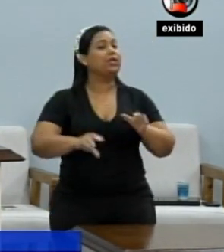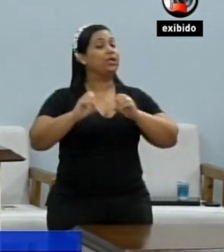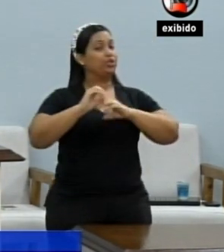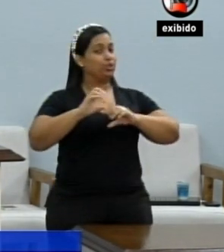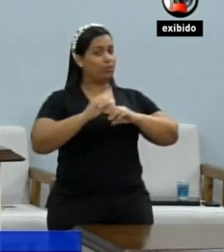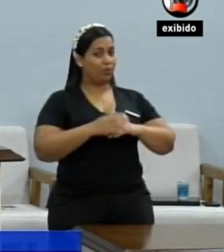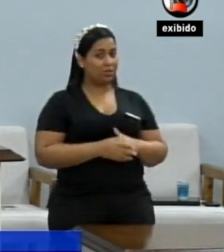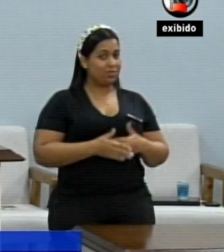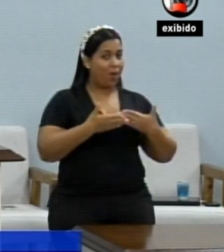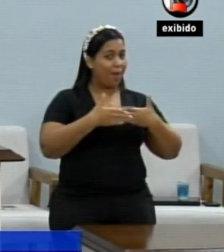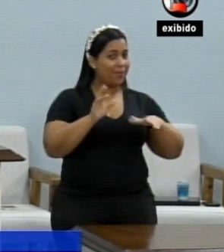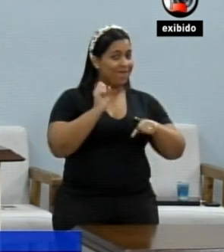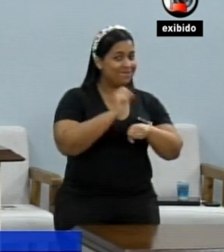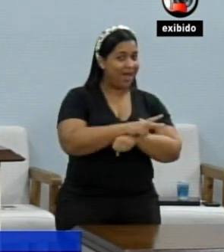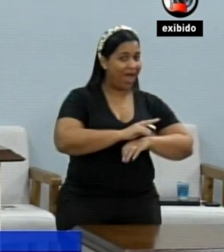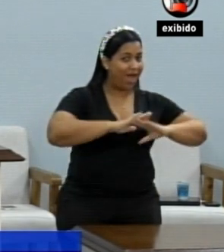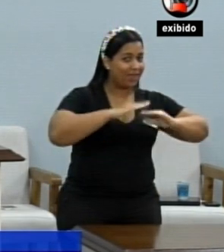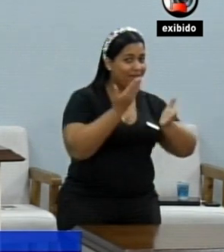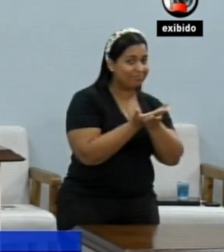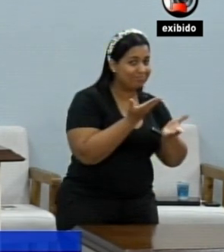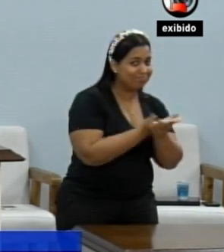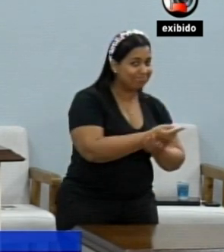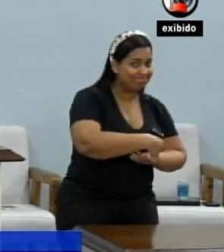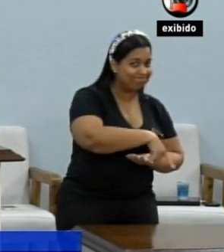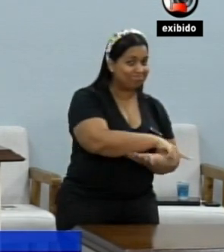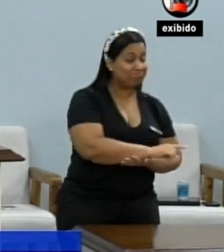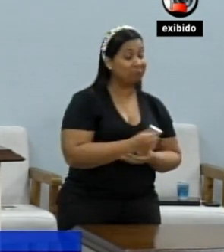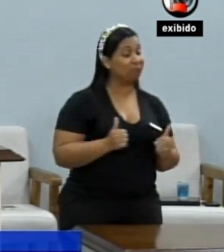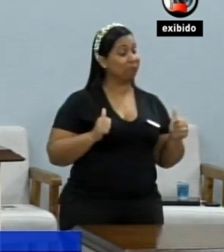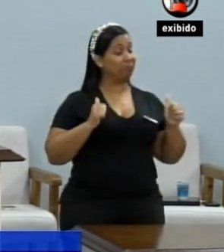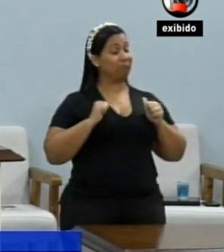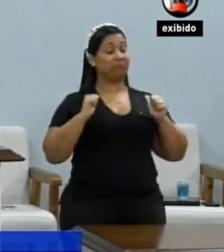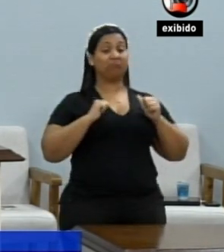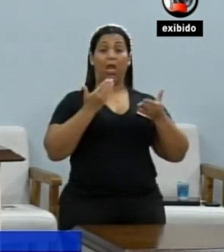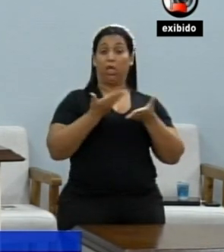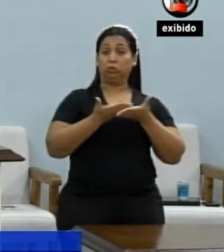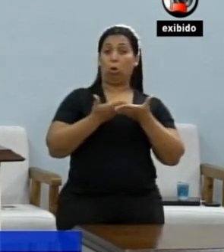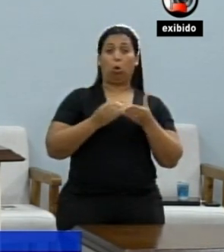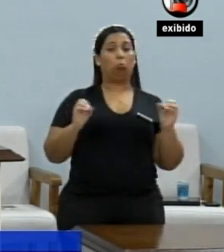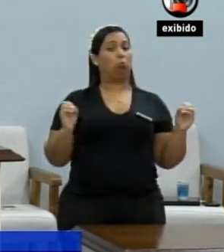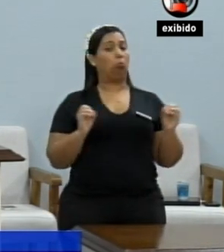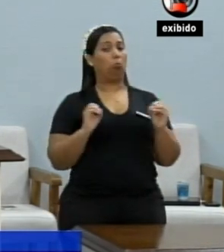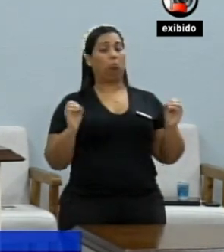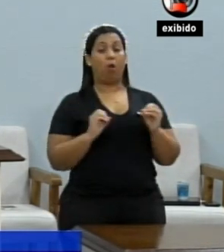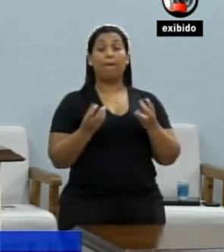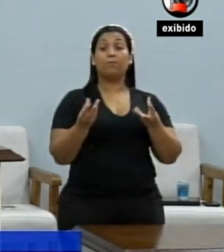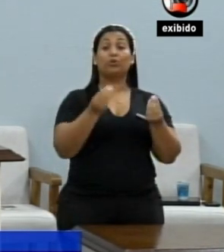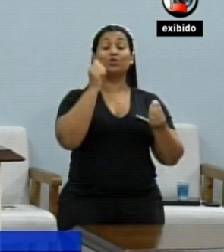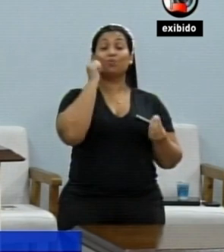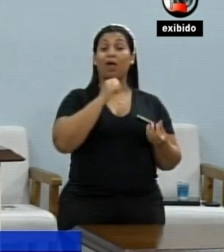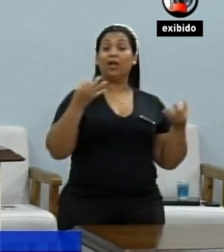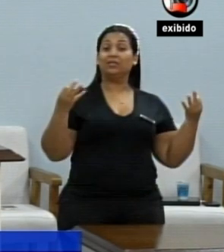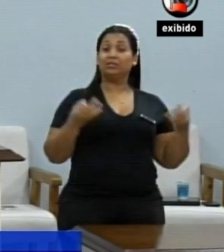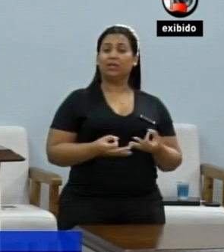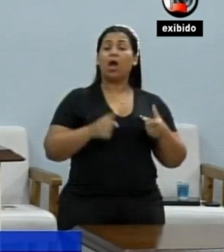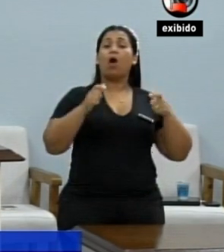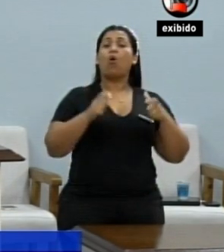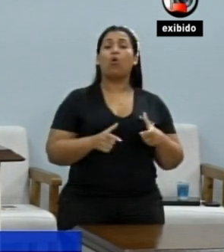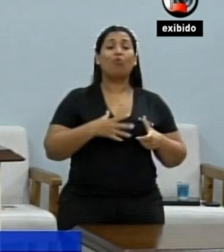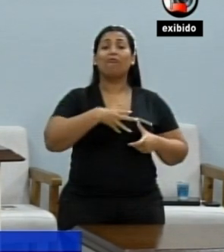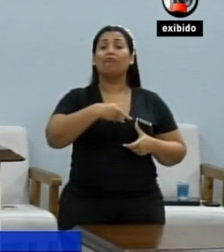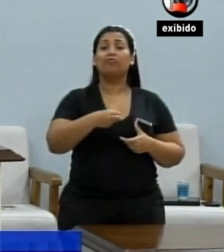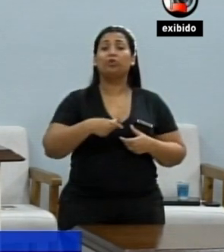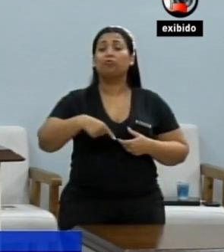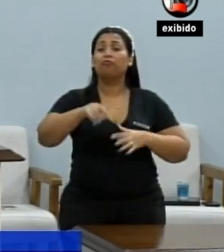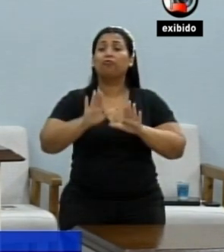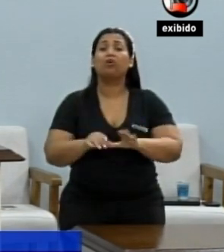que não abre mais vagas em creches, que ignora a falta de escolas, fazendo com que muitas mulheres não tenham certeza sobre onde deixar seus filhos